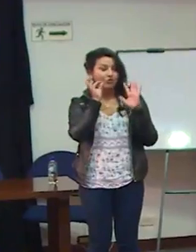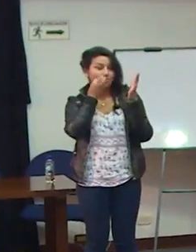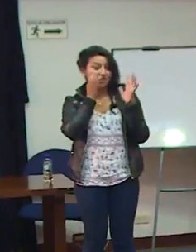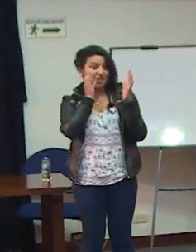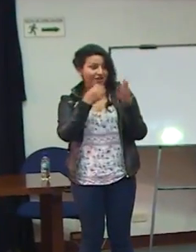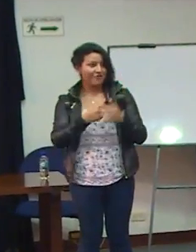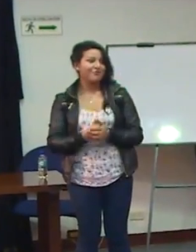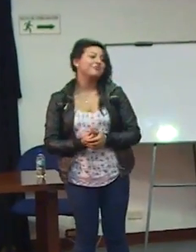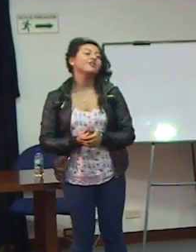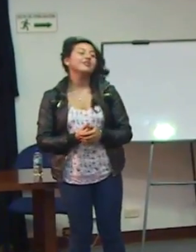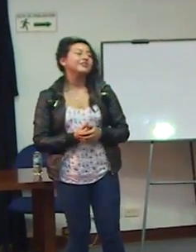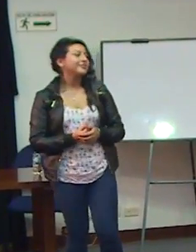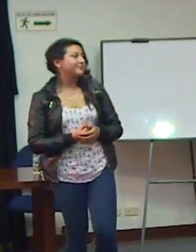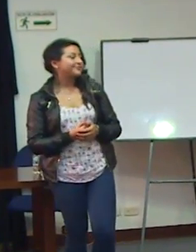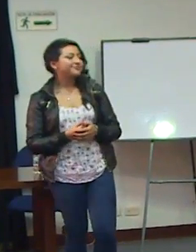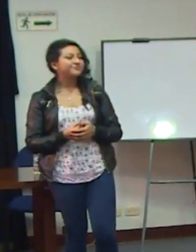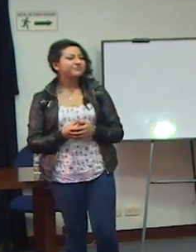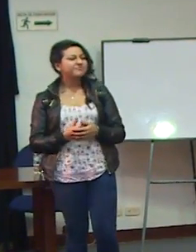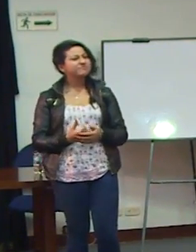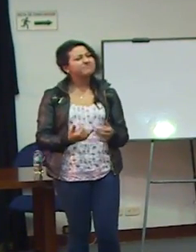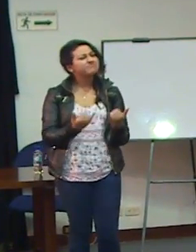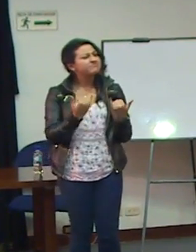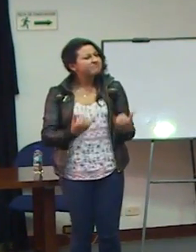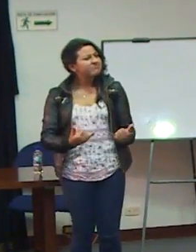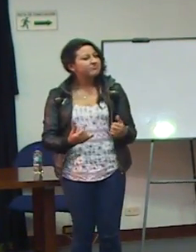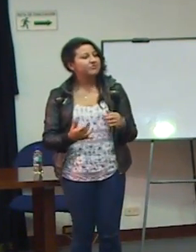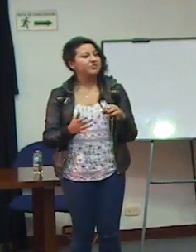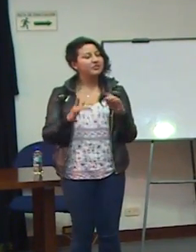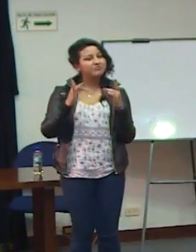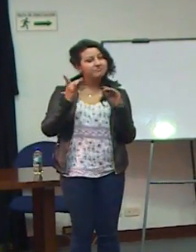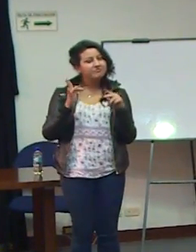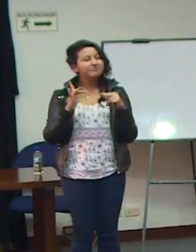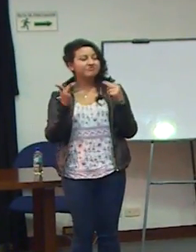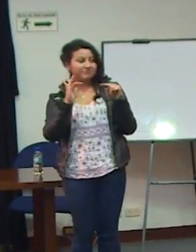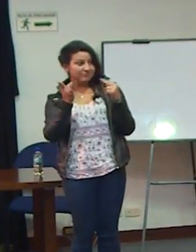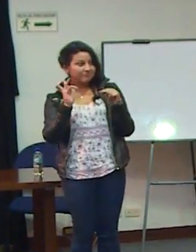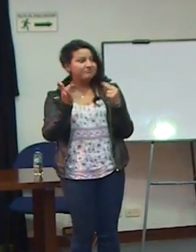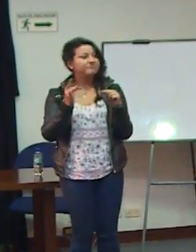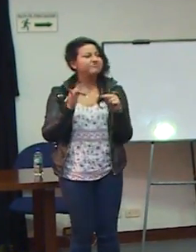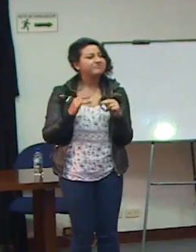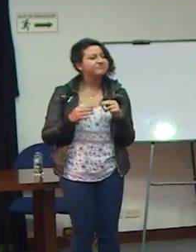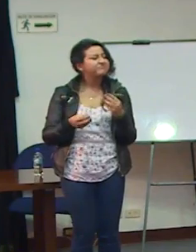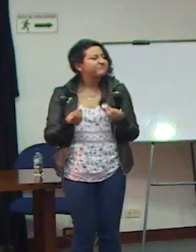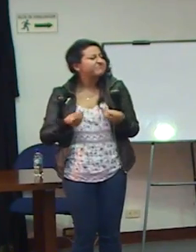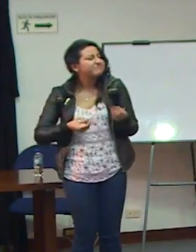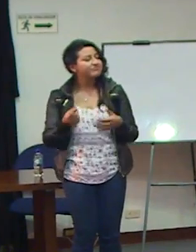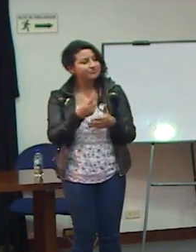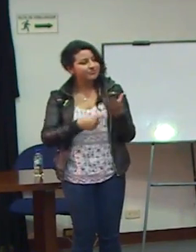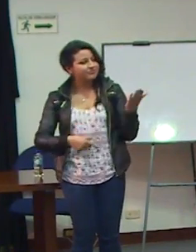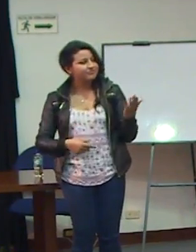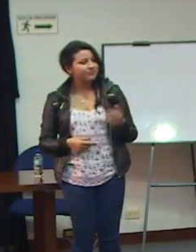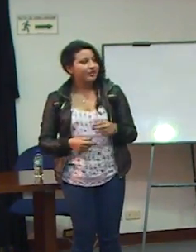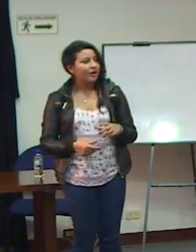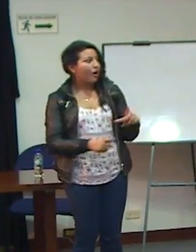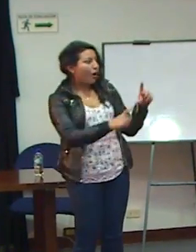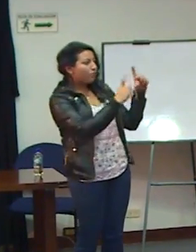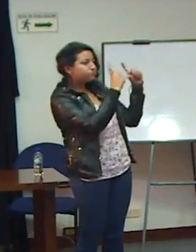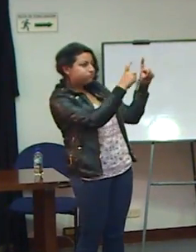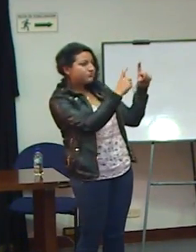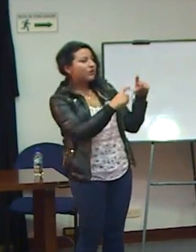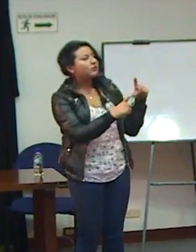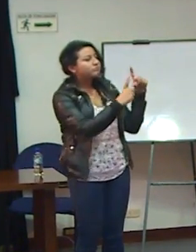Me siento muy contenta de estar en este café en señas. En el primer